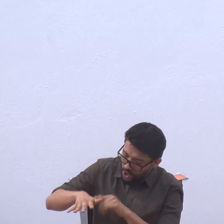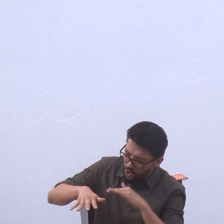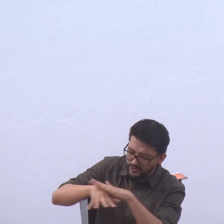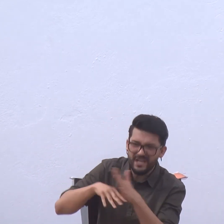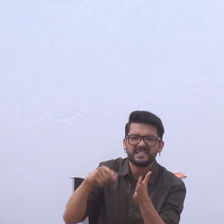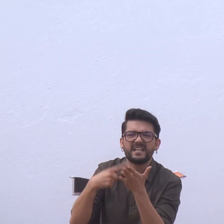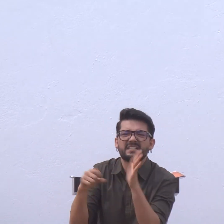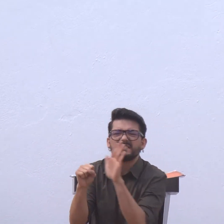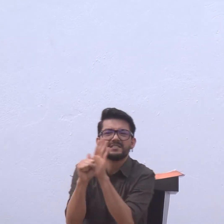tobillos.